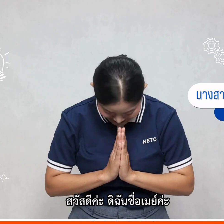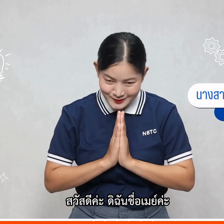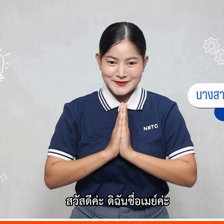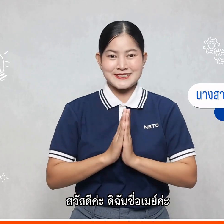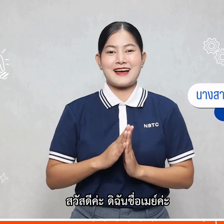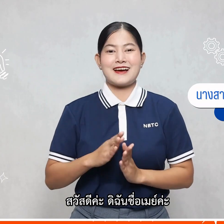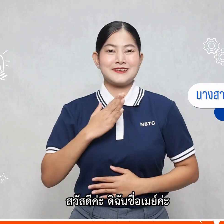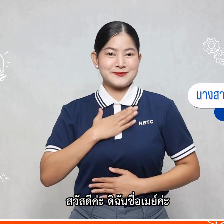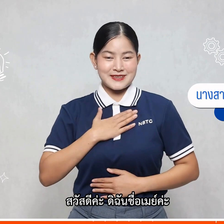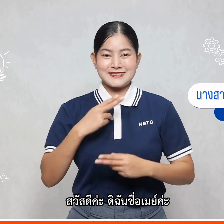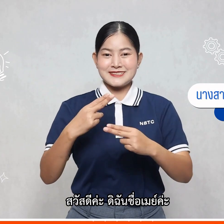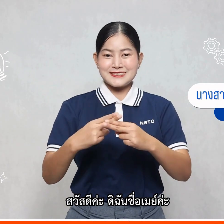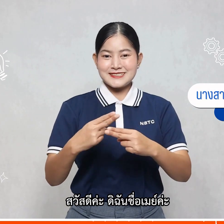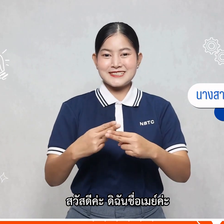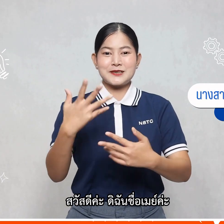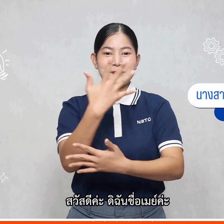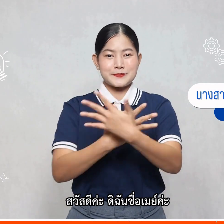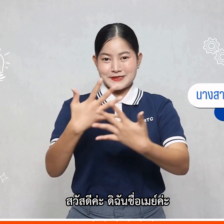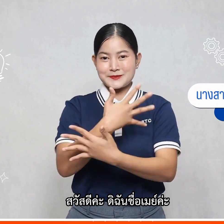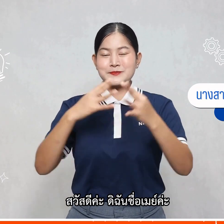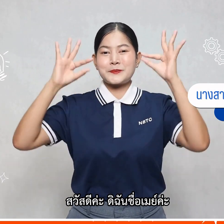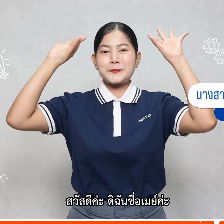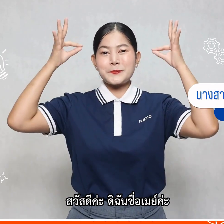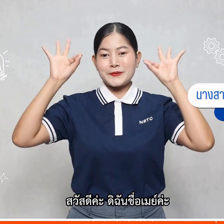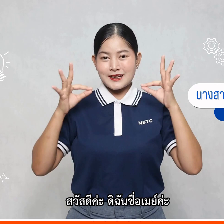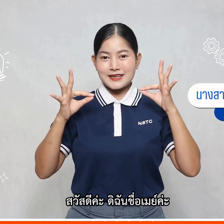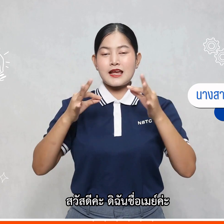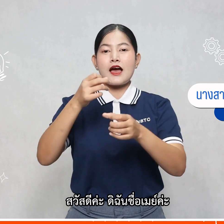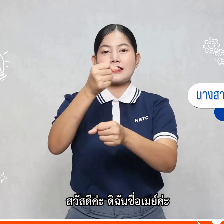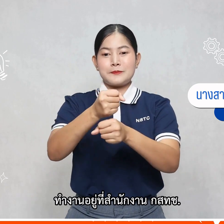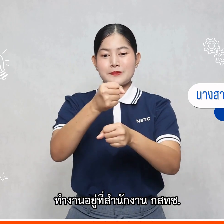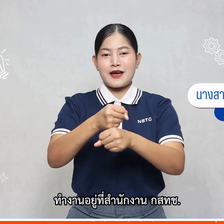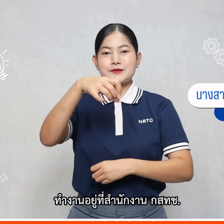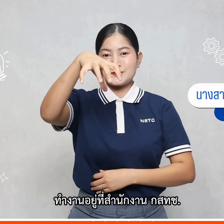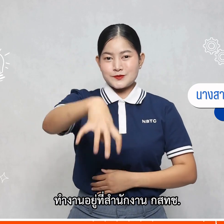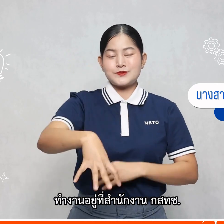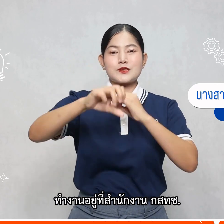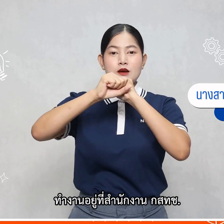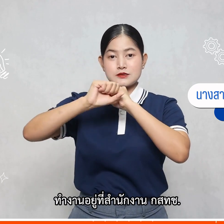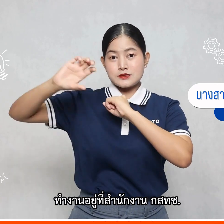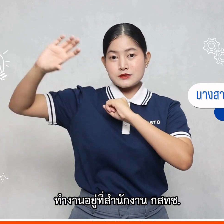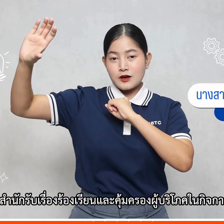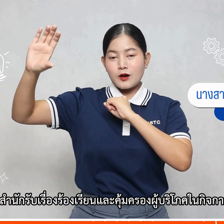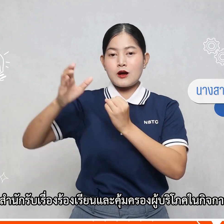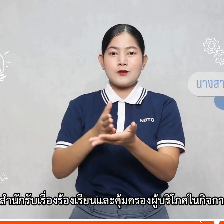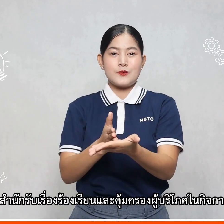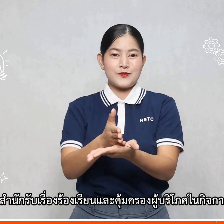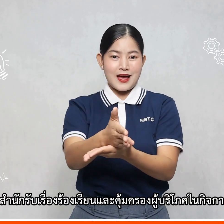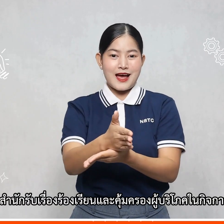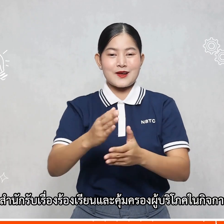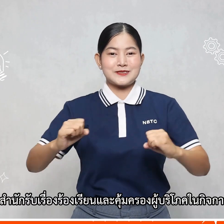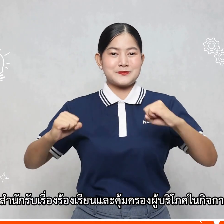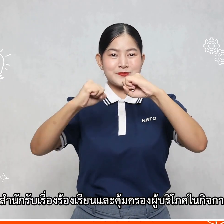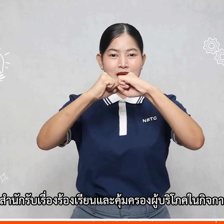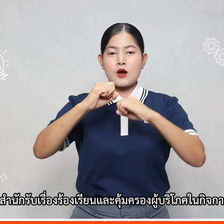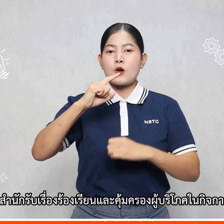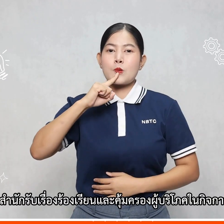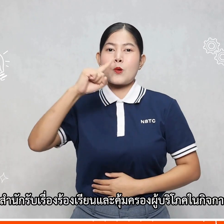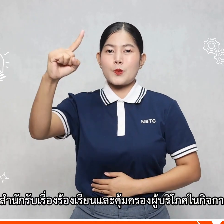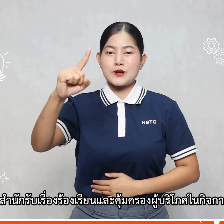สวัสดีค่ะดิฉันชื่อเมย์ค่ะทำงานอยู่ที่สำนักงานกสทชในส่วนของสำนักรับเรื่องร้องเรียนและคุ้มครองผู้